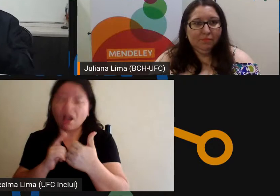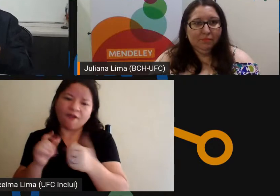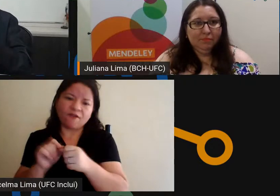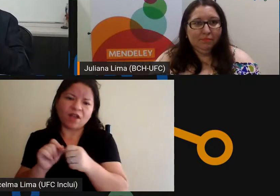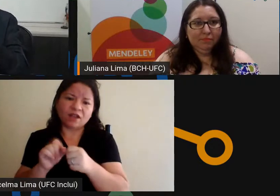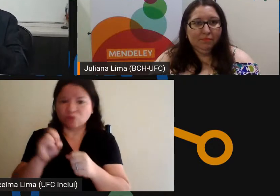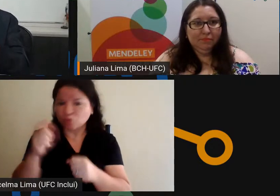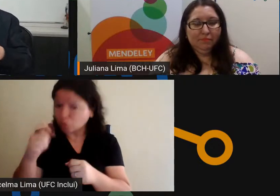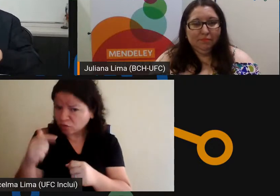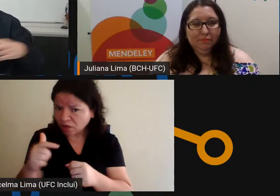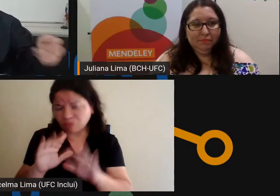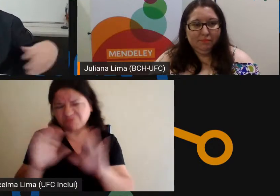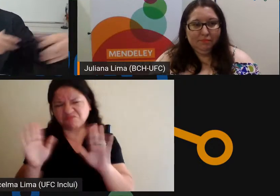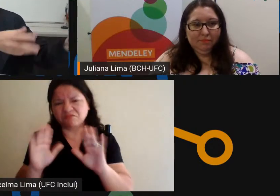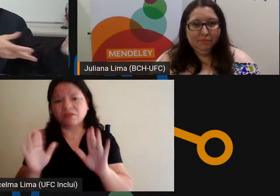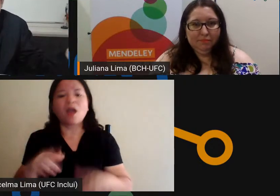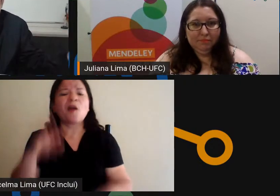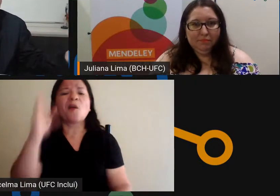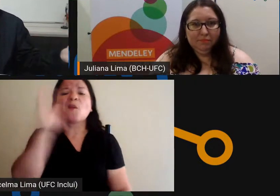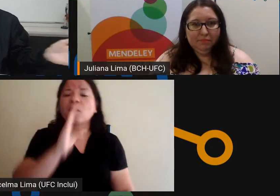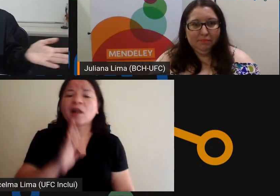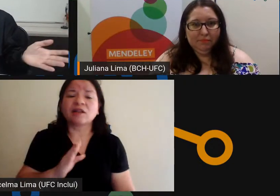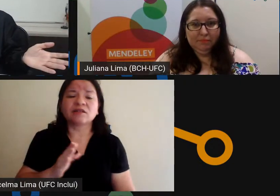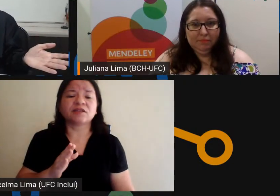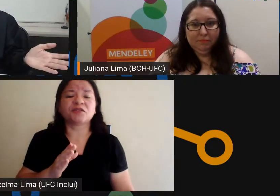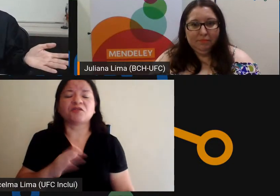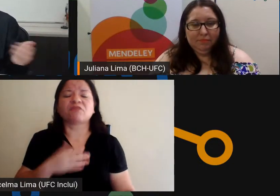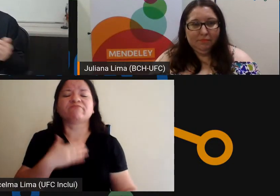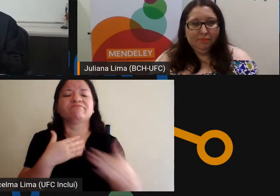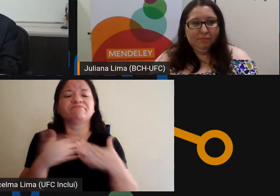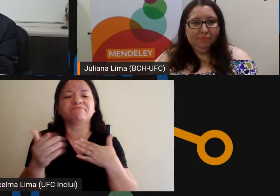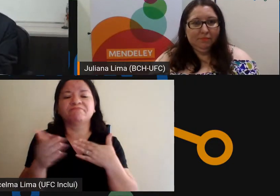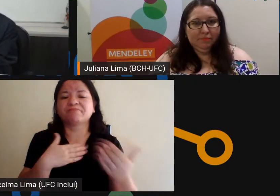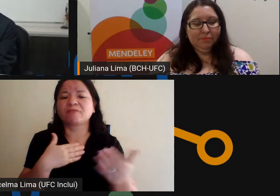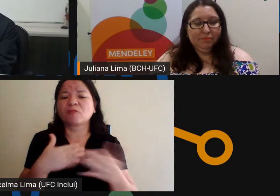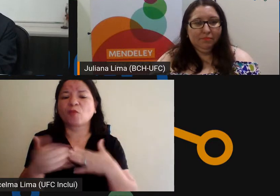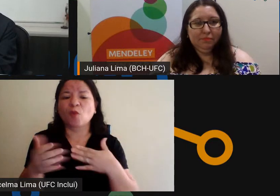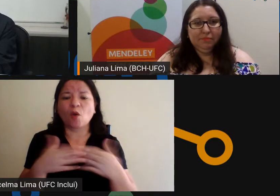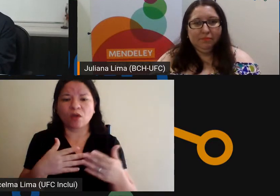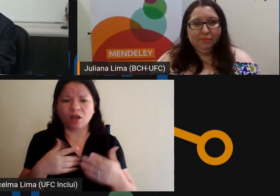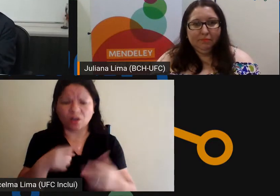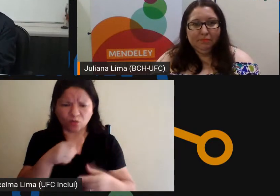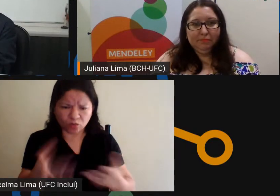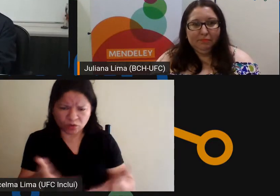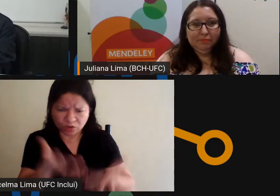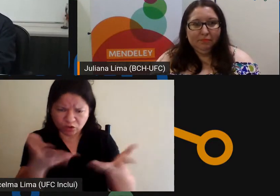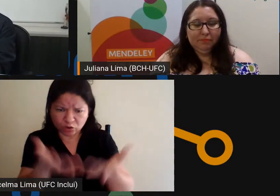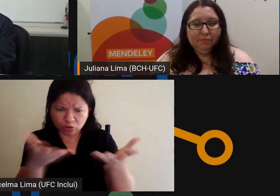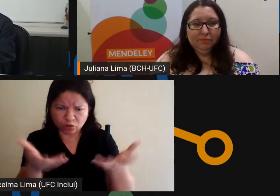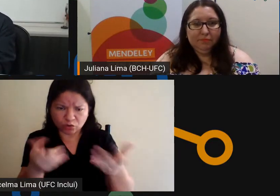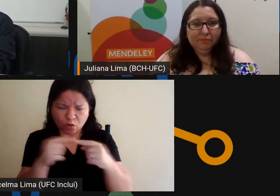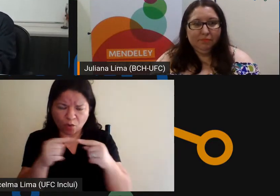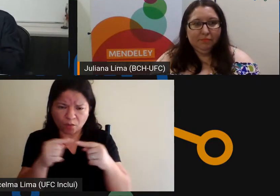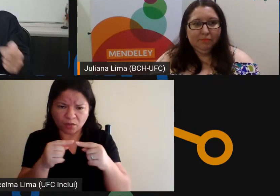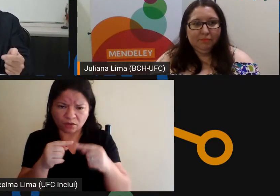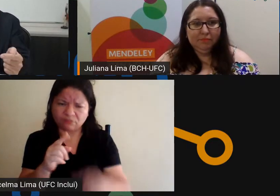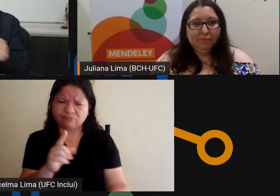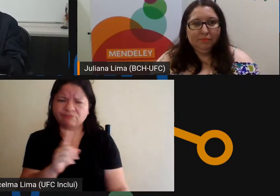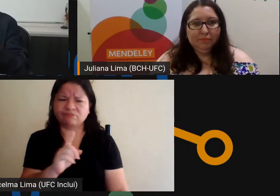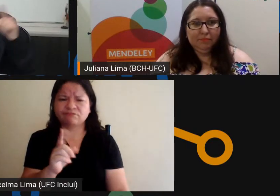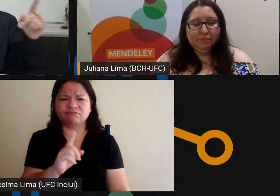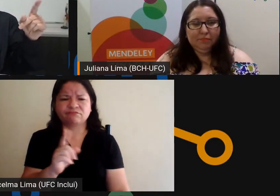mesmo? Faz qualquer coisinha, publica nessa porcaria aqui. Você está estimulando esse aluno? Você não está estimulando. O aluno